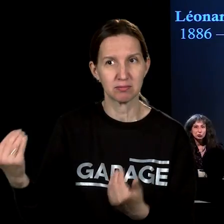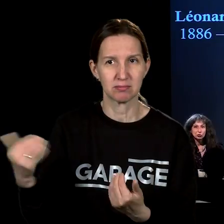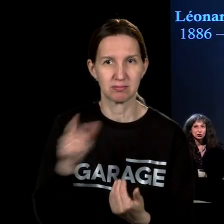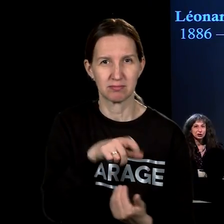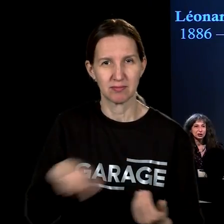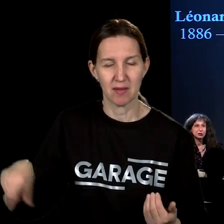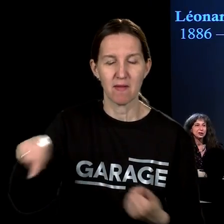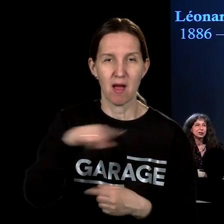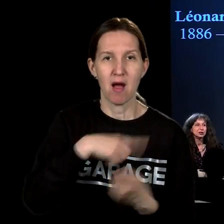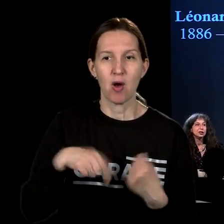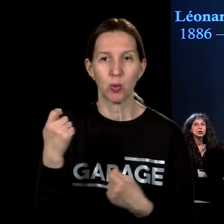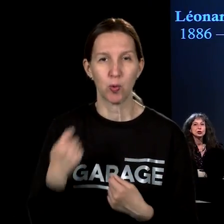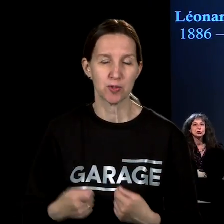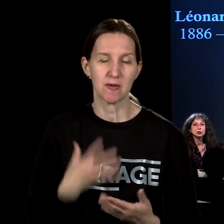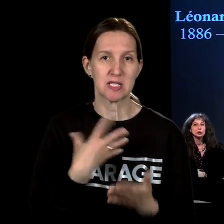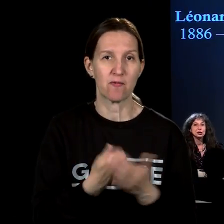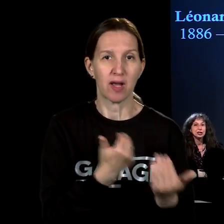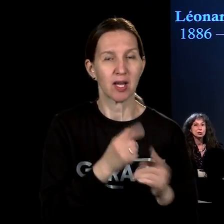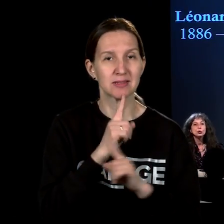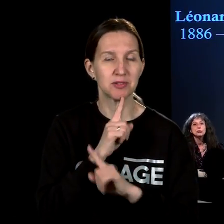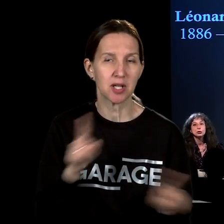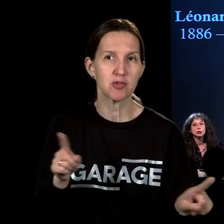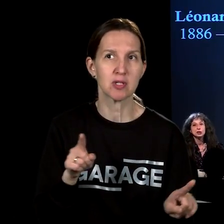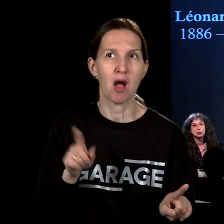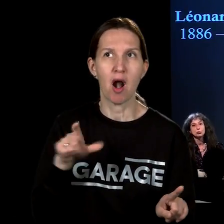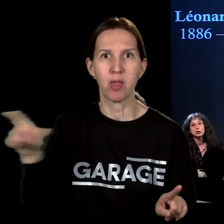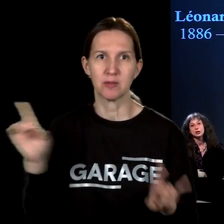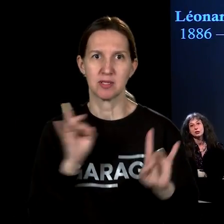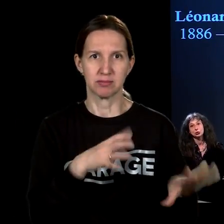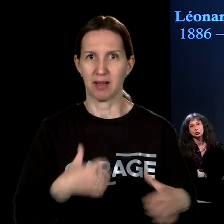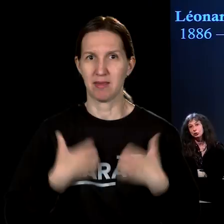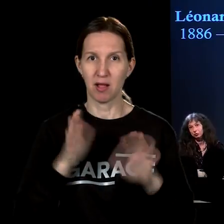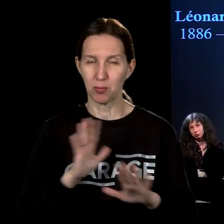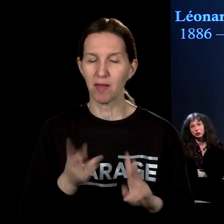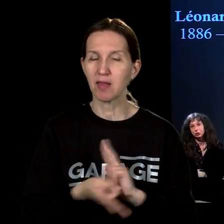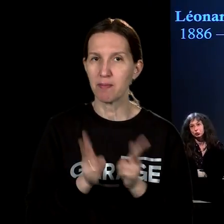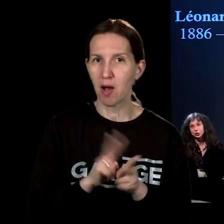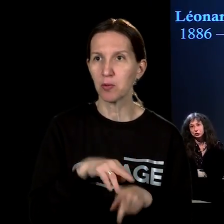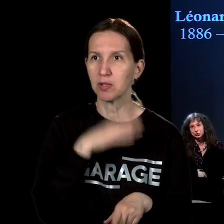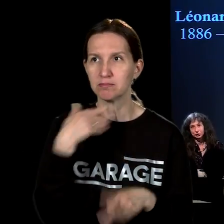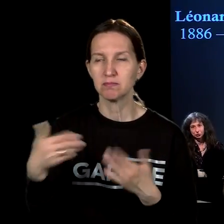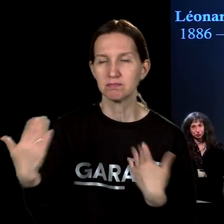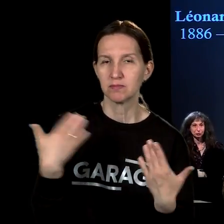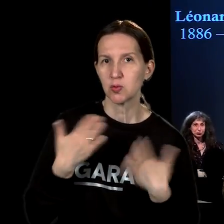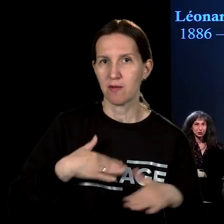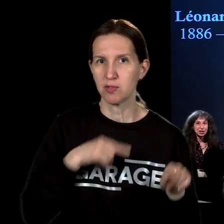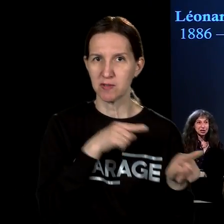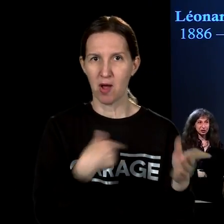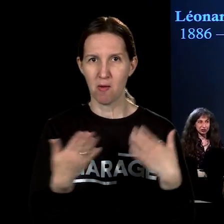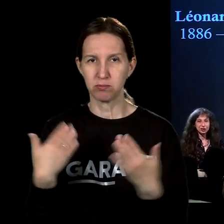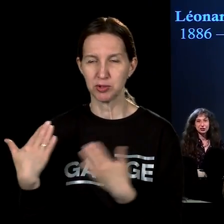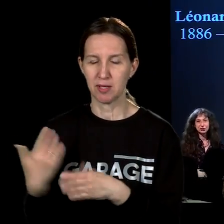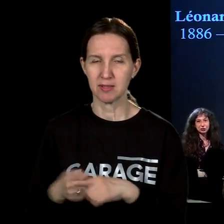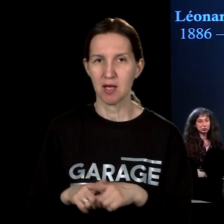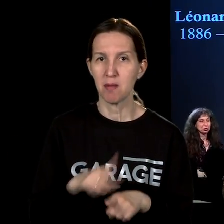собратьев по художественной сцене, своей этой эксцентричностью не отпугивал людей, а наоборот притягивал, что очень мало кому удается, да, что как бы